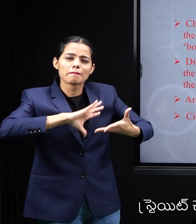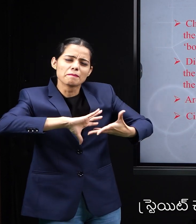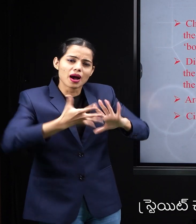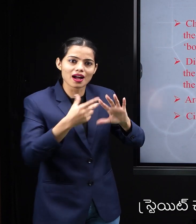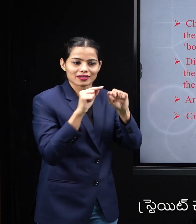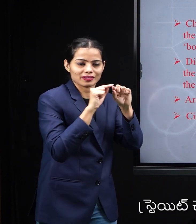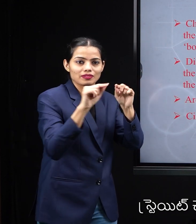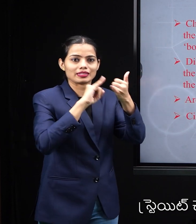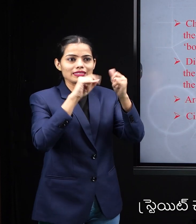సర్కిల్ యొక్క పొడవు.